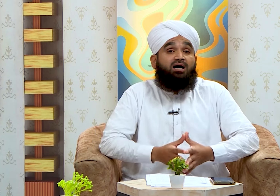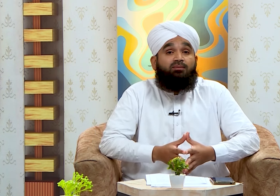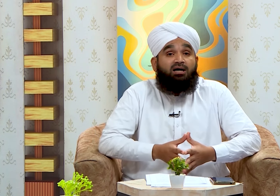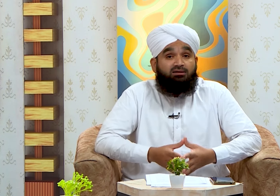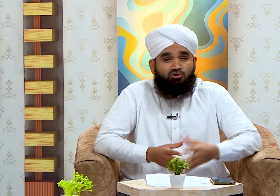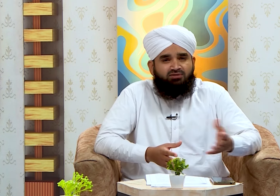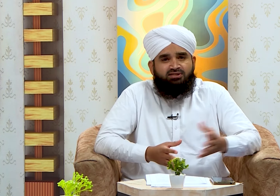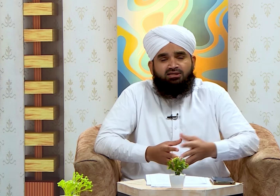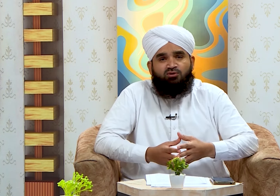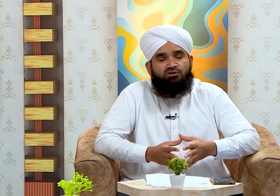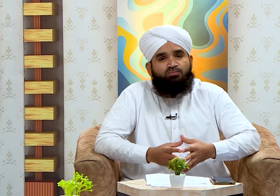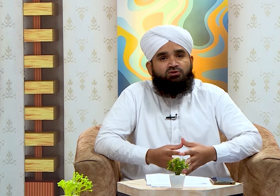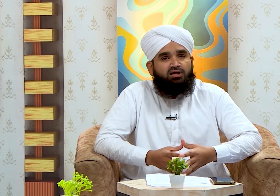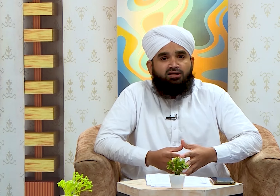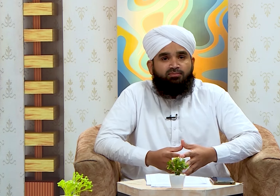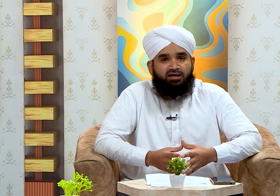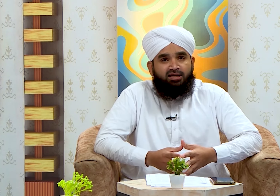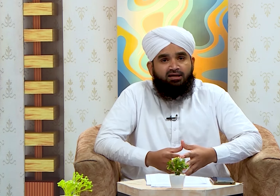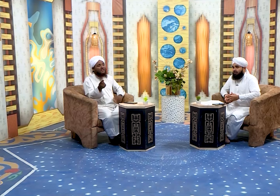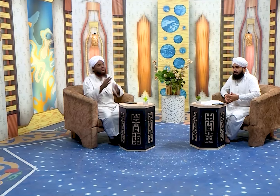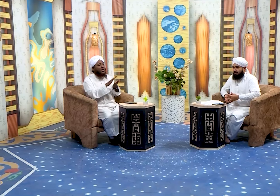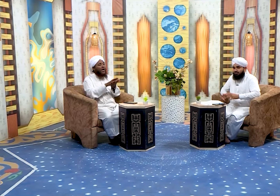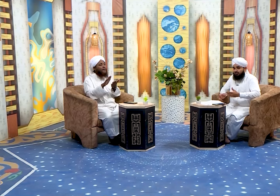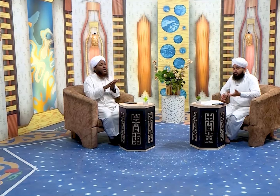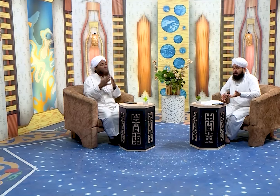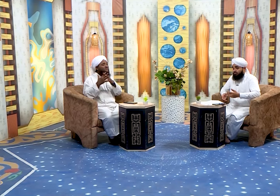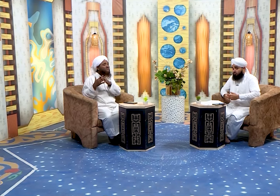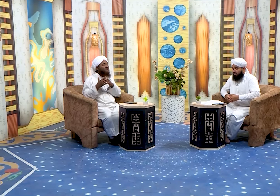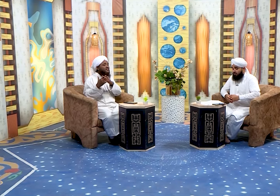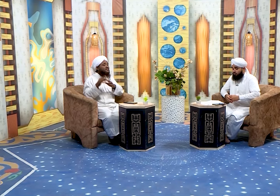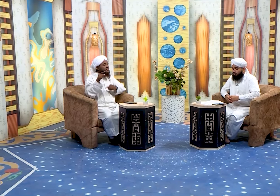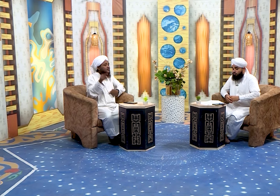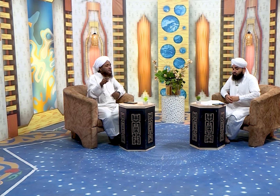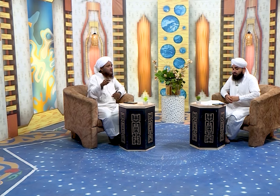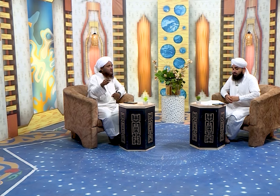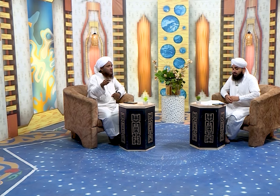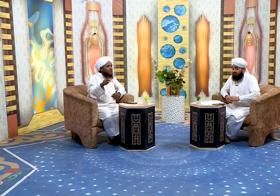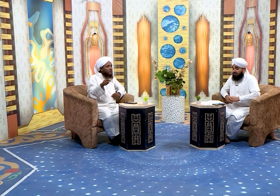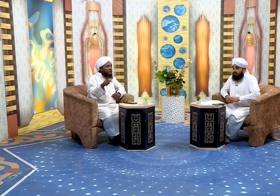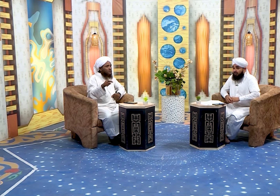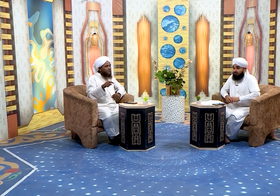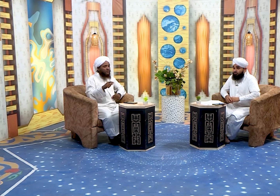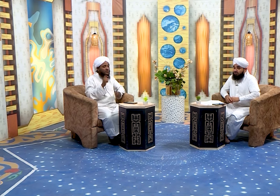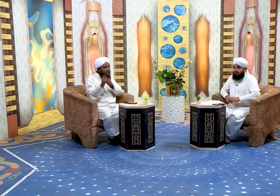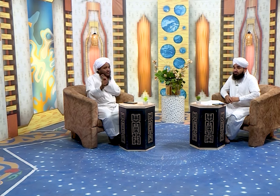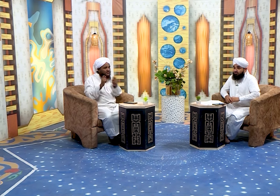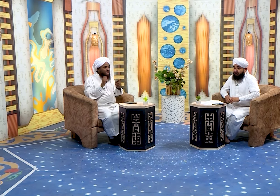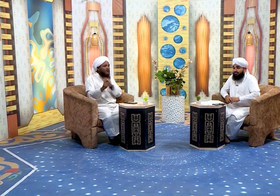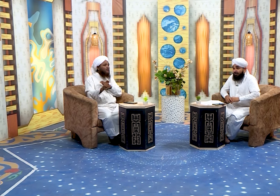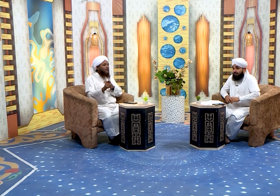حامان اس کا یہ وزیر تھا اس سے مشورہ لیے بغیر نہیں کرتا تھا وہاں پر وہ حامان موجود اس وقت نہیں تھا تو اس نے کہا جب حامان آ